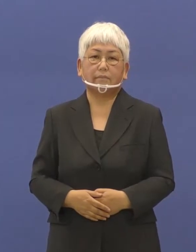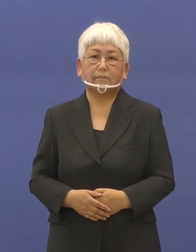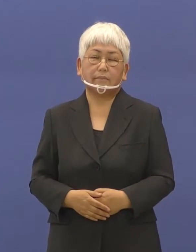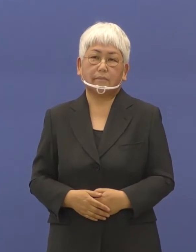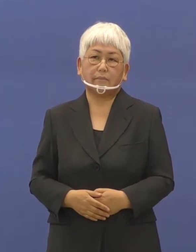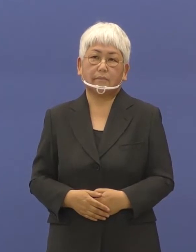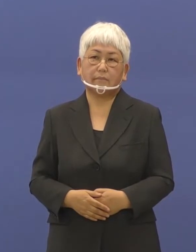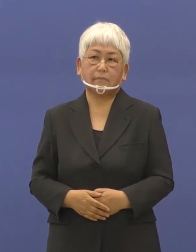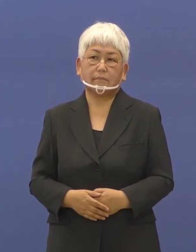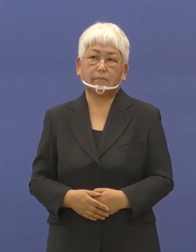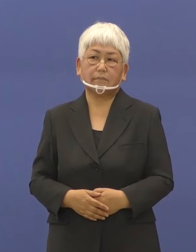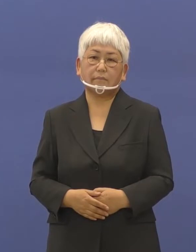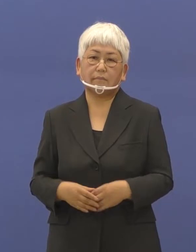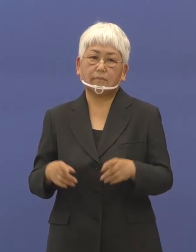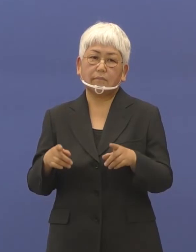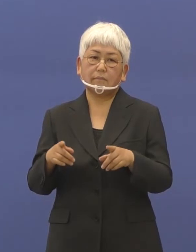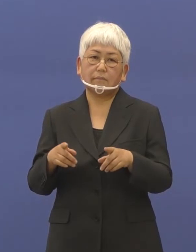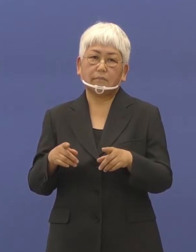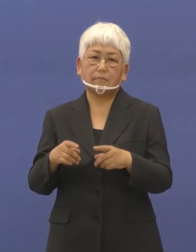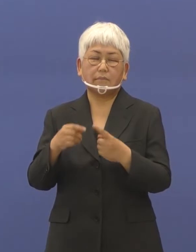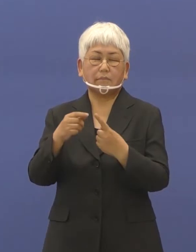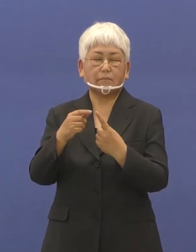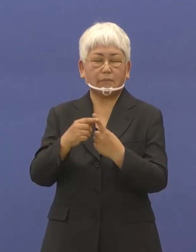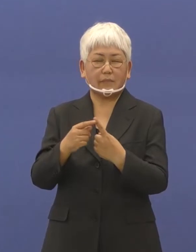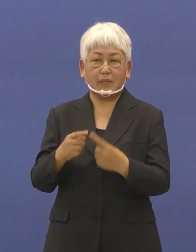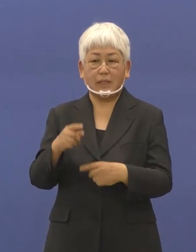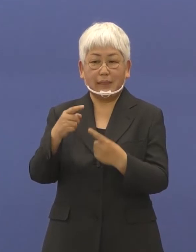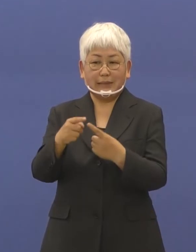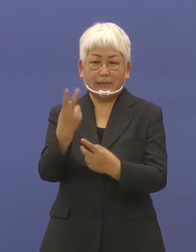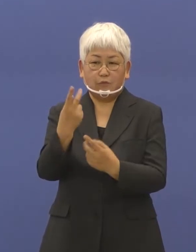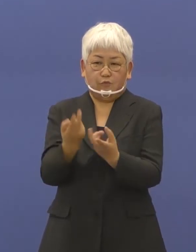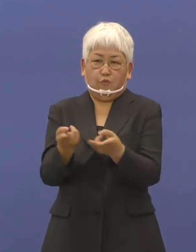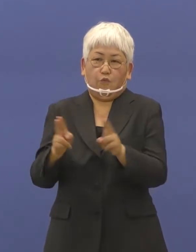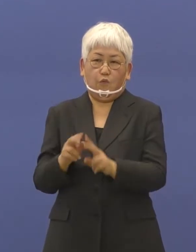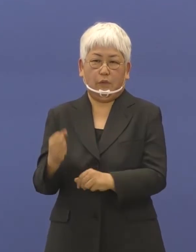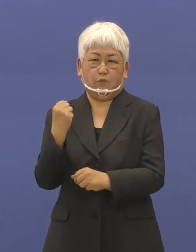一強体制というのが10年くらい続く、その10年っていうのが、